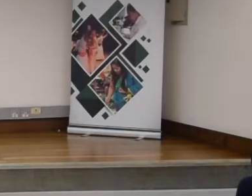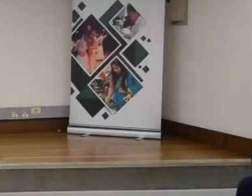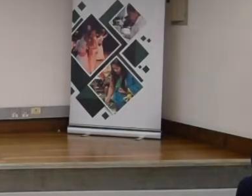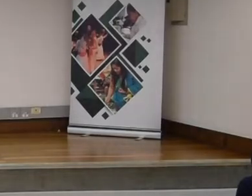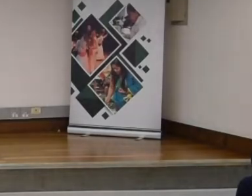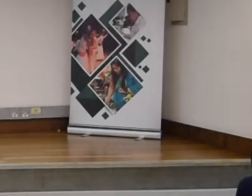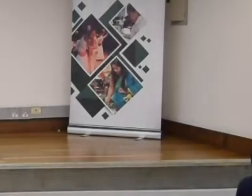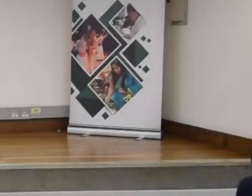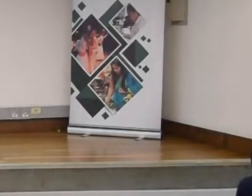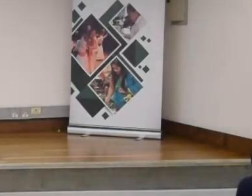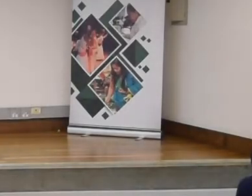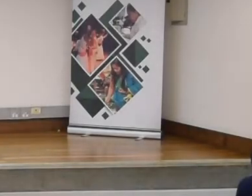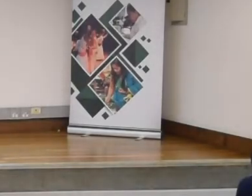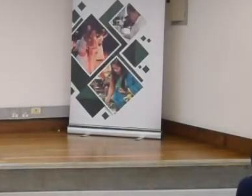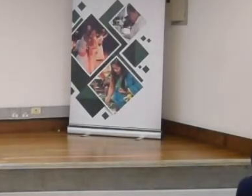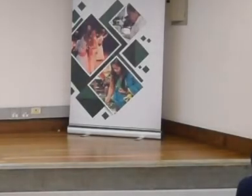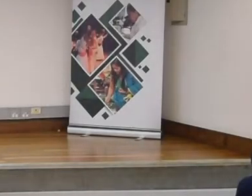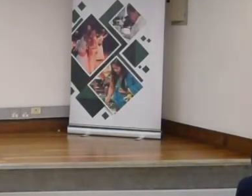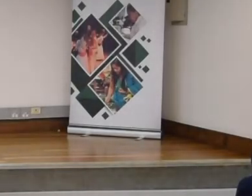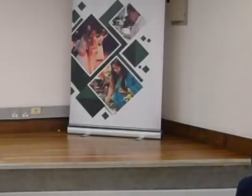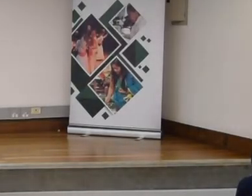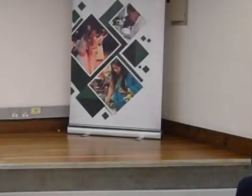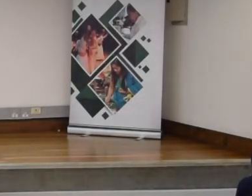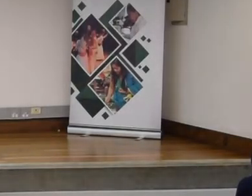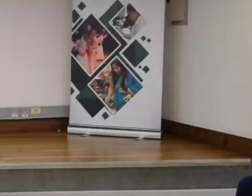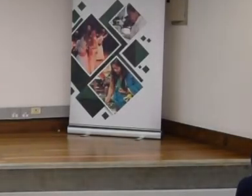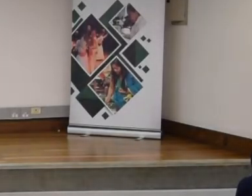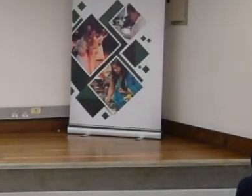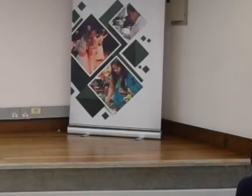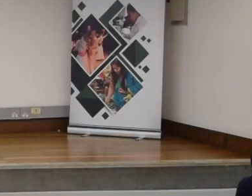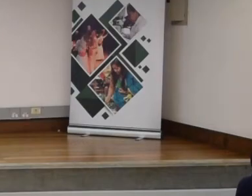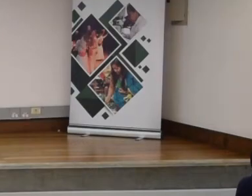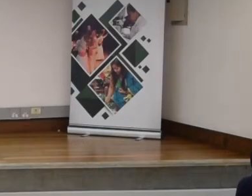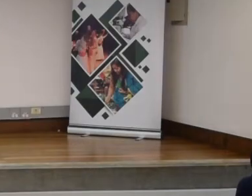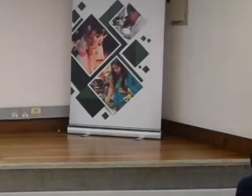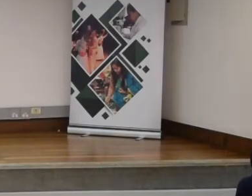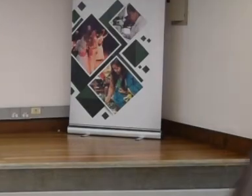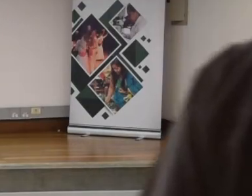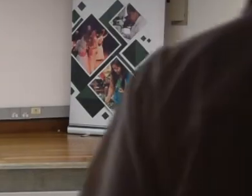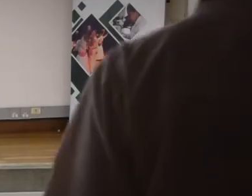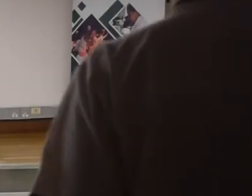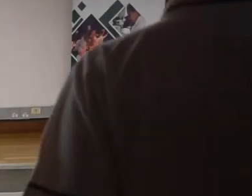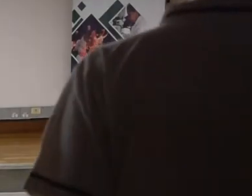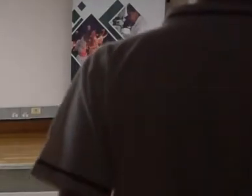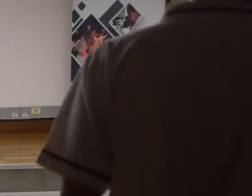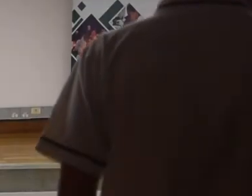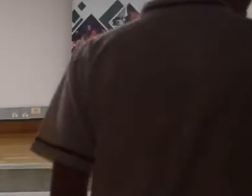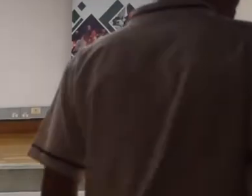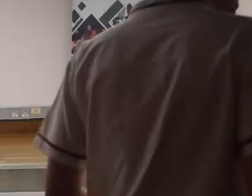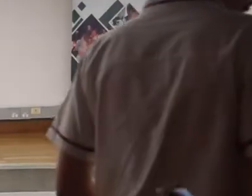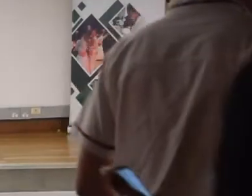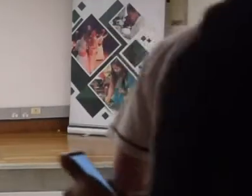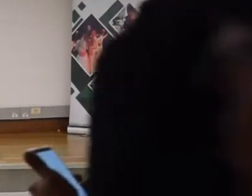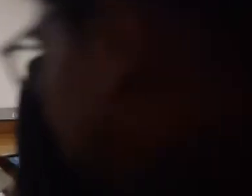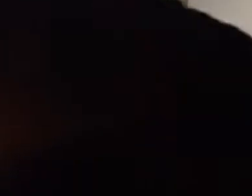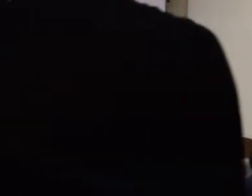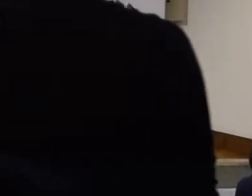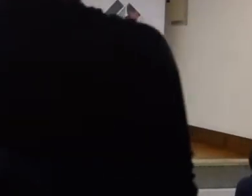no siendo más, vamos a continuar entonces con este encuentro,